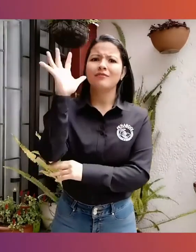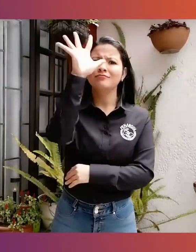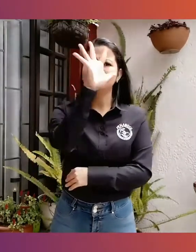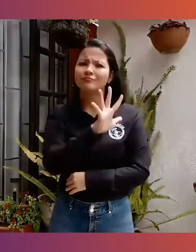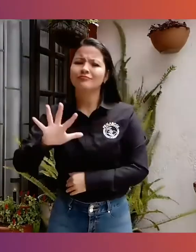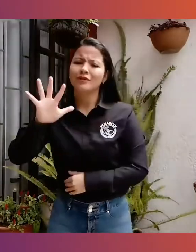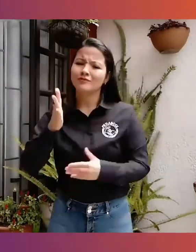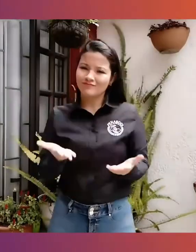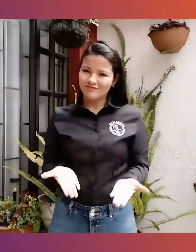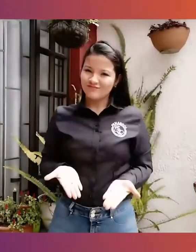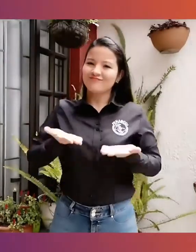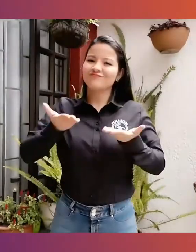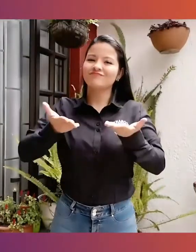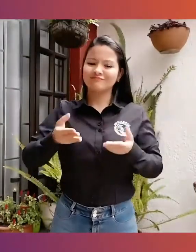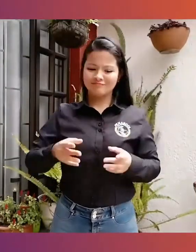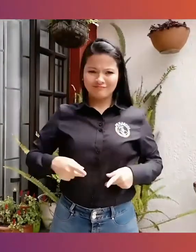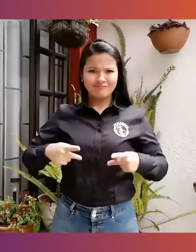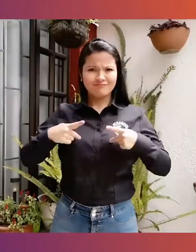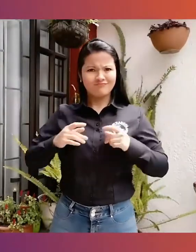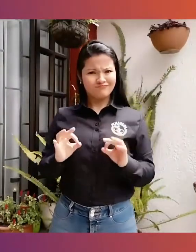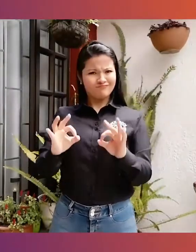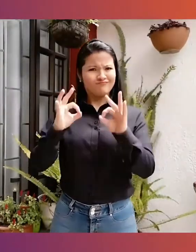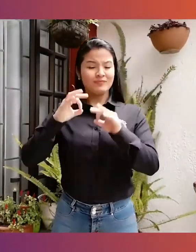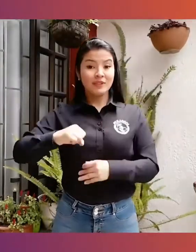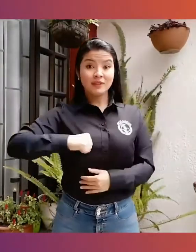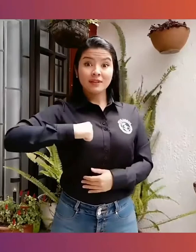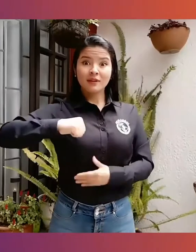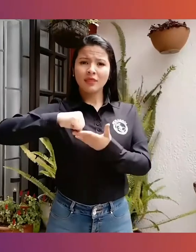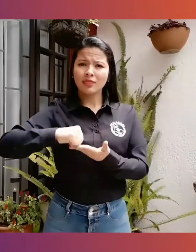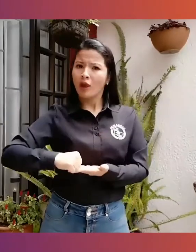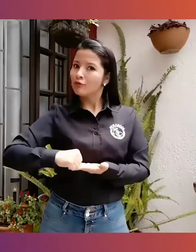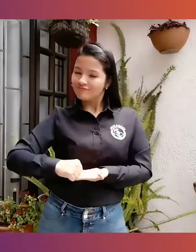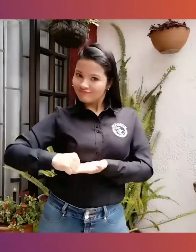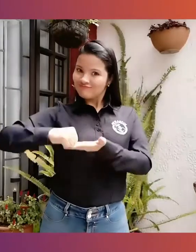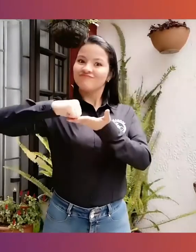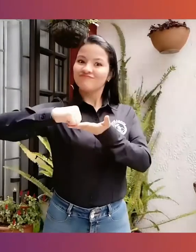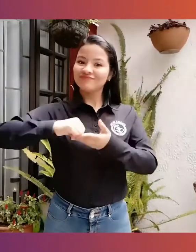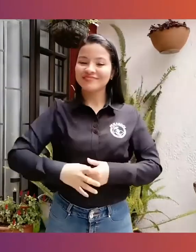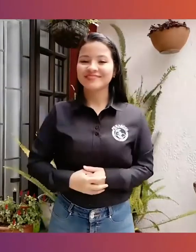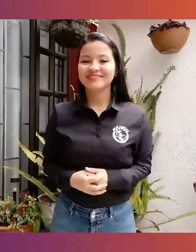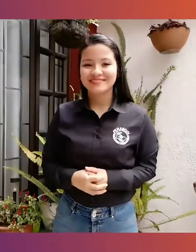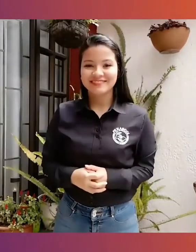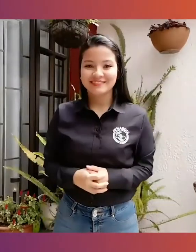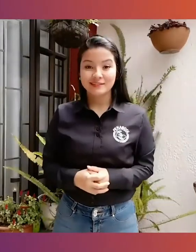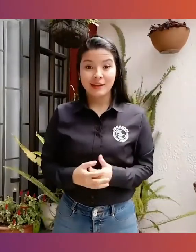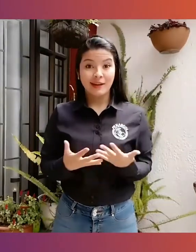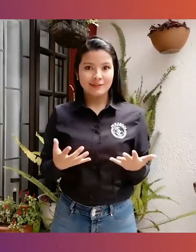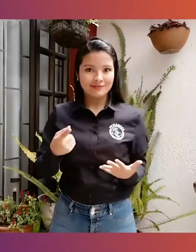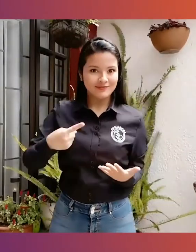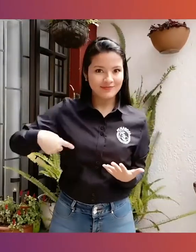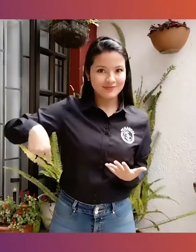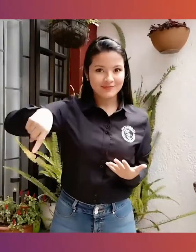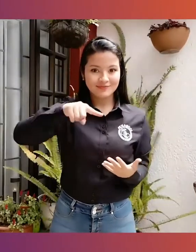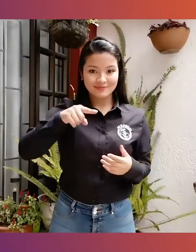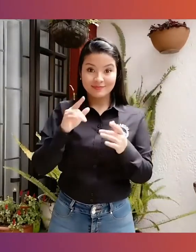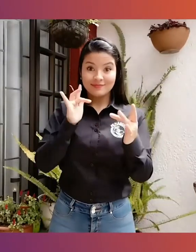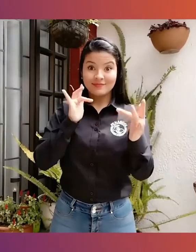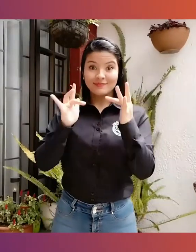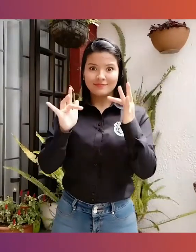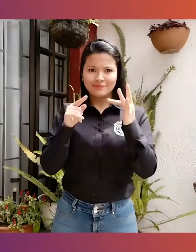colombiana tenga una mejor calidad de vida y así garantizar sus derechos. Si están interesados en saber